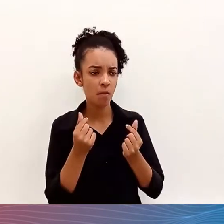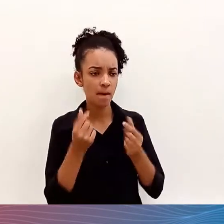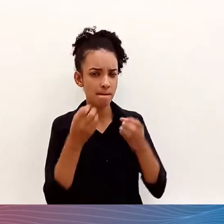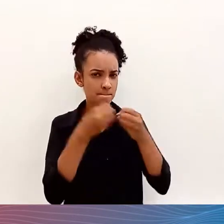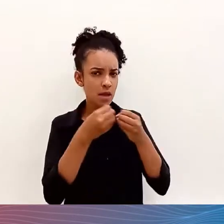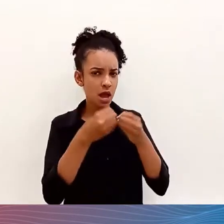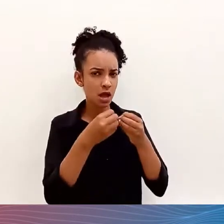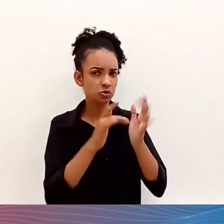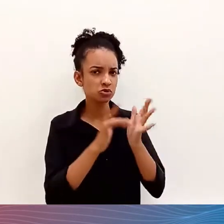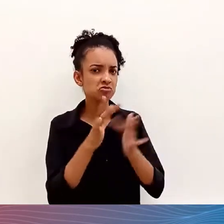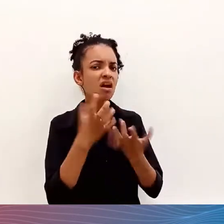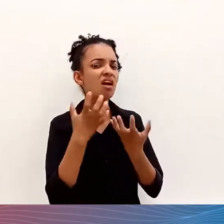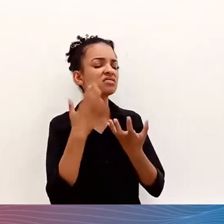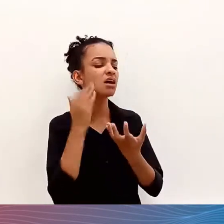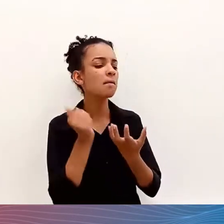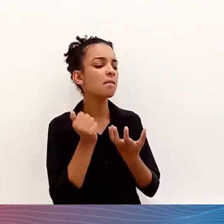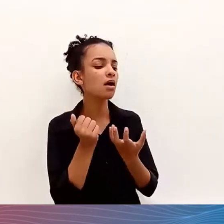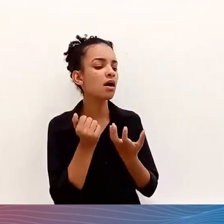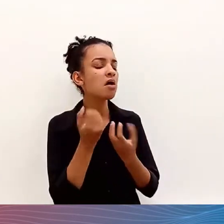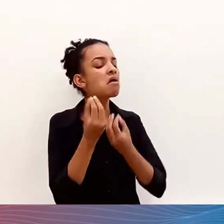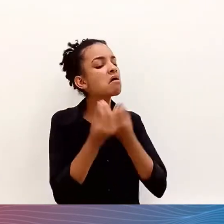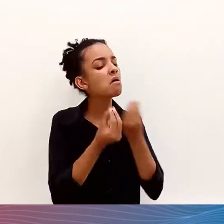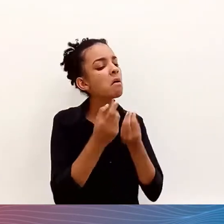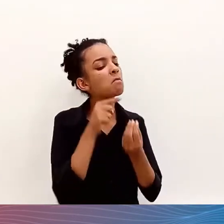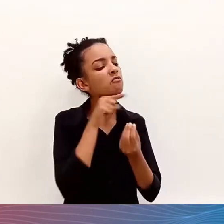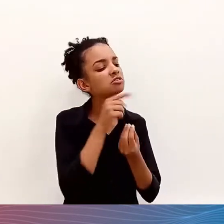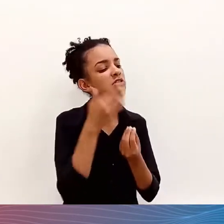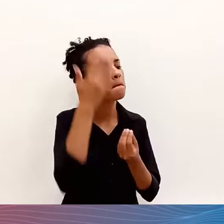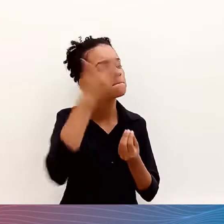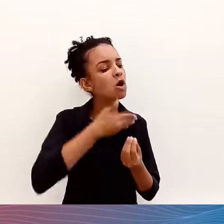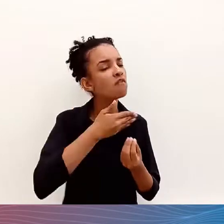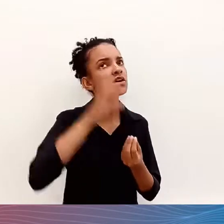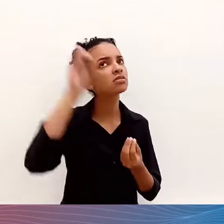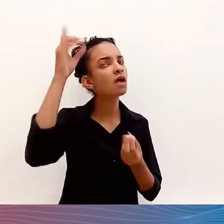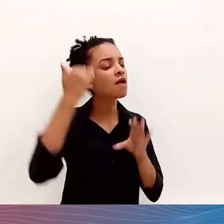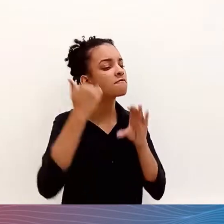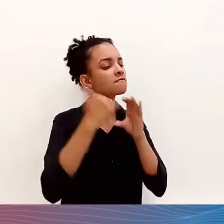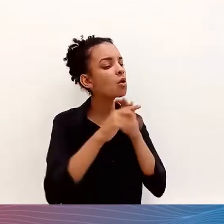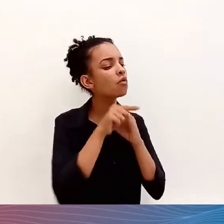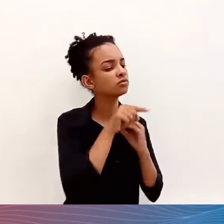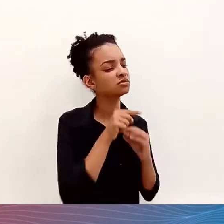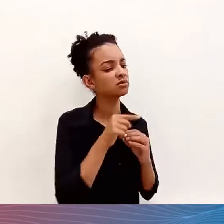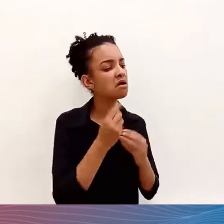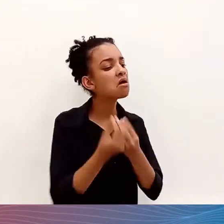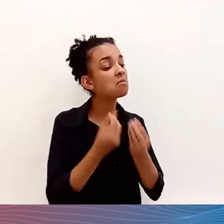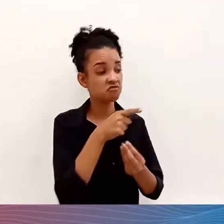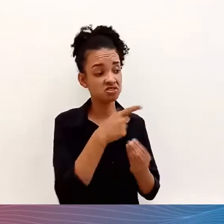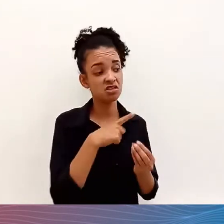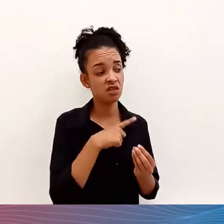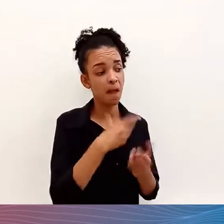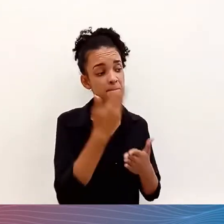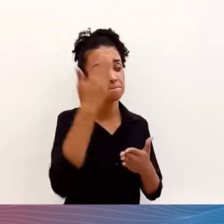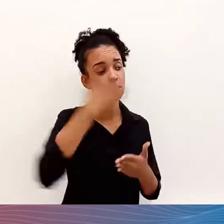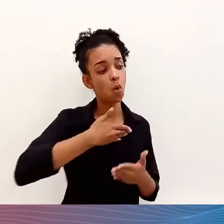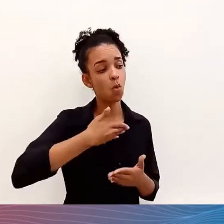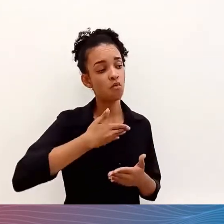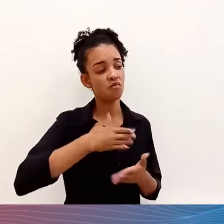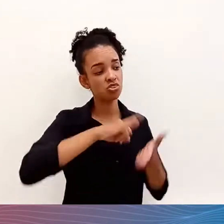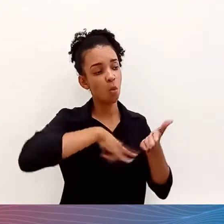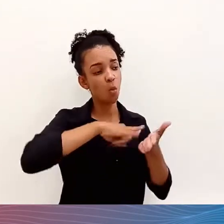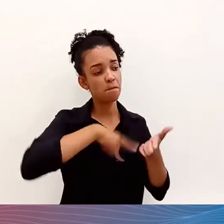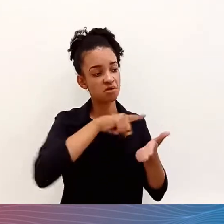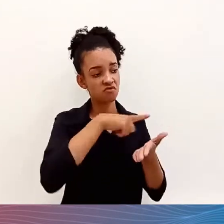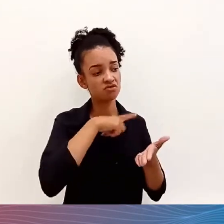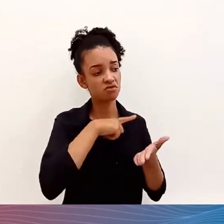você prova que você foi enviado de Deus. Você tem uma carteirinha? Você tem um documento para mostrar que você é enviado